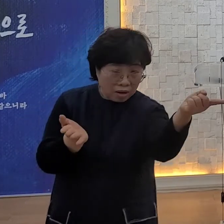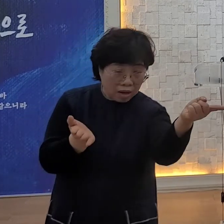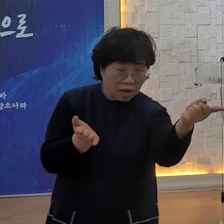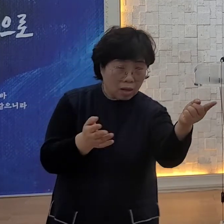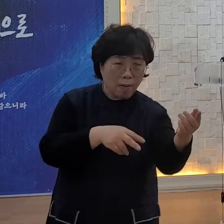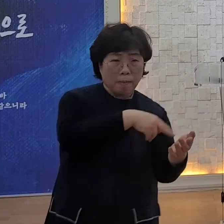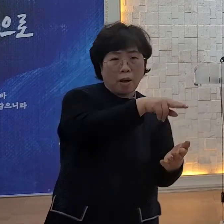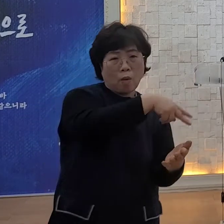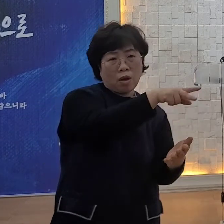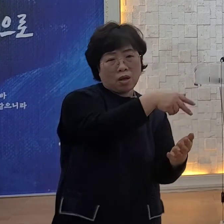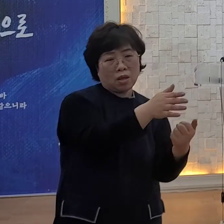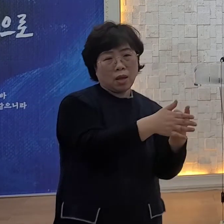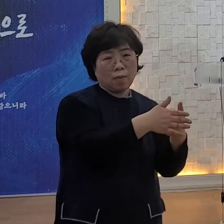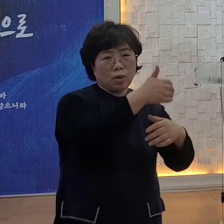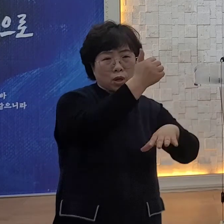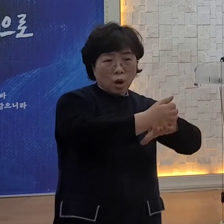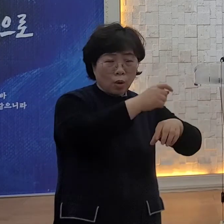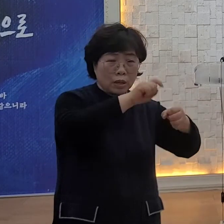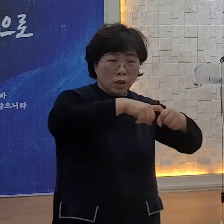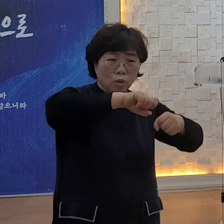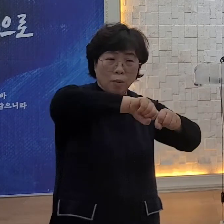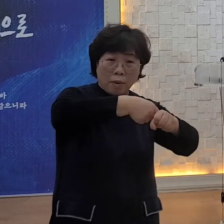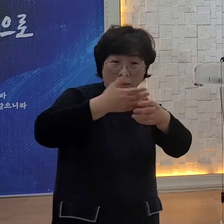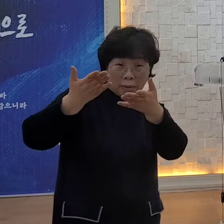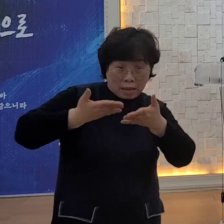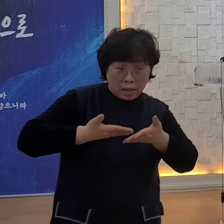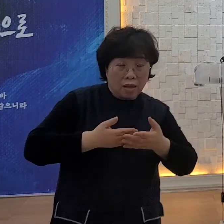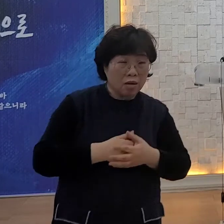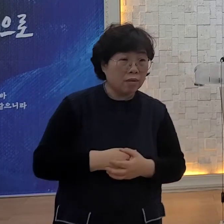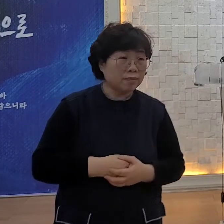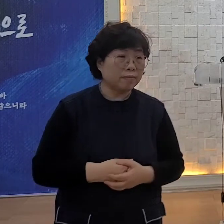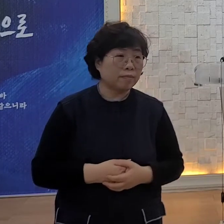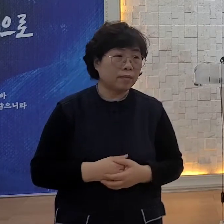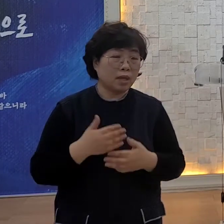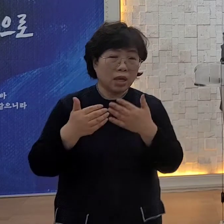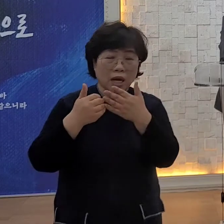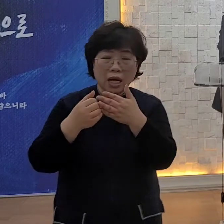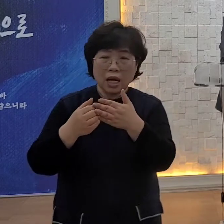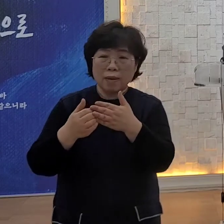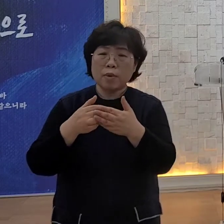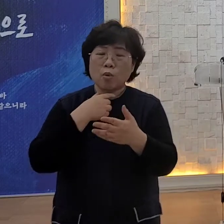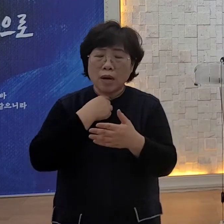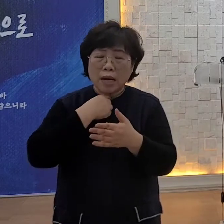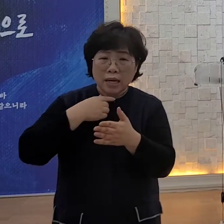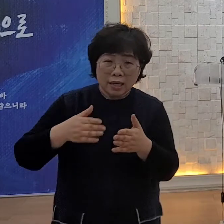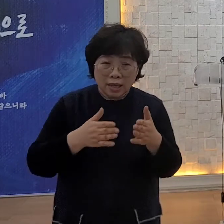오류. 하나님의 창조주의에서 벗어나 결과물. 이게